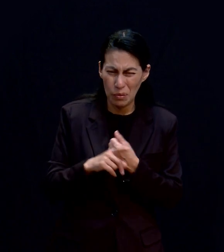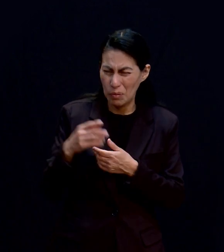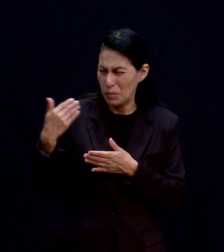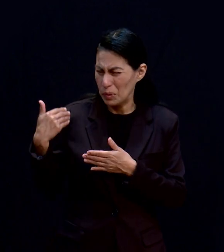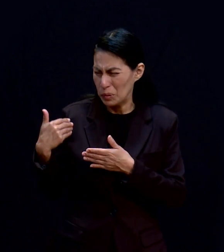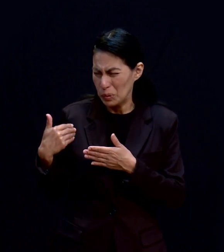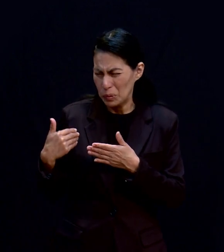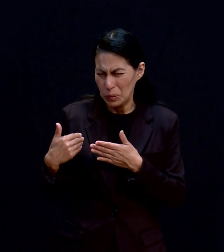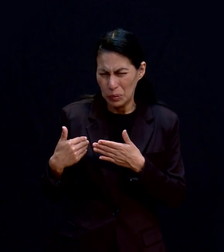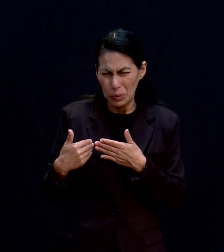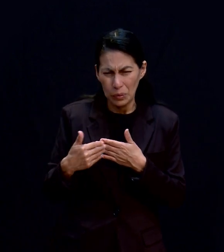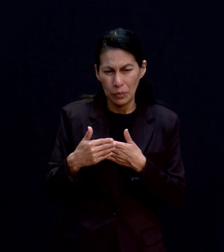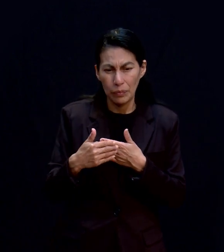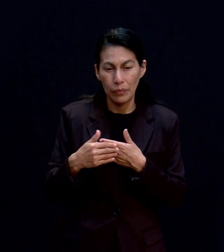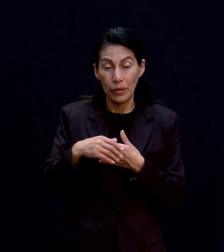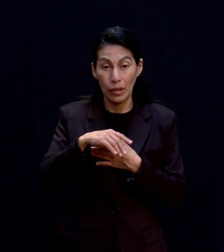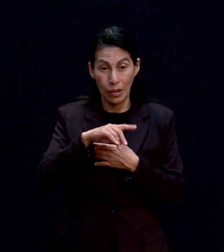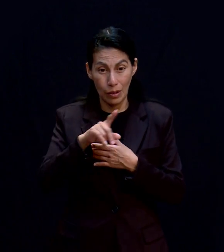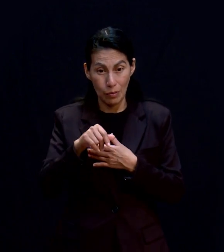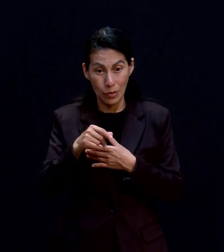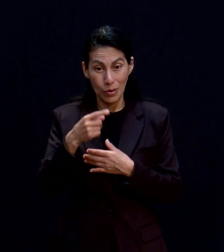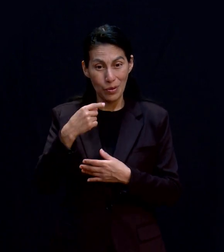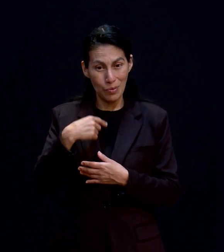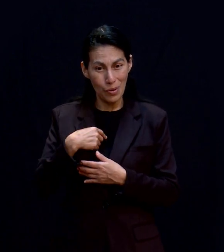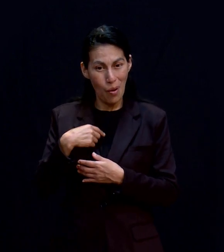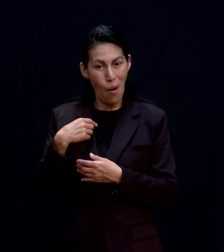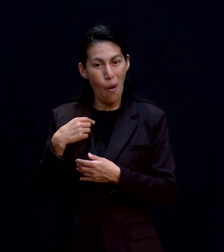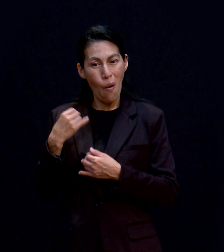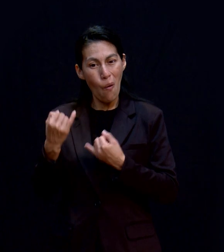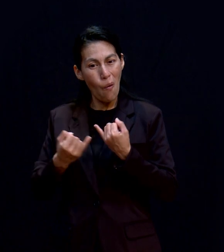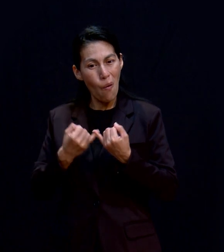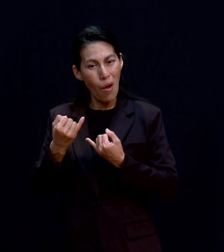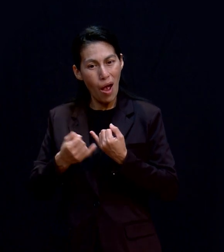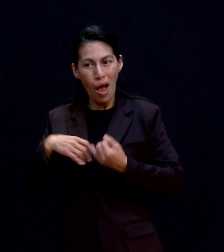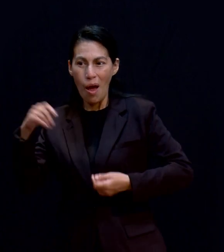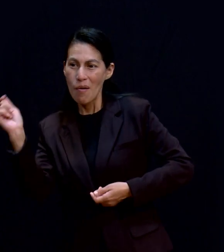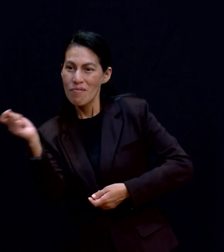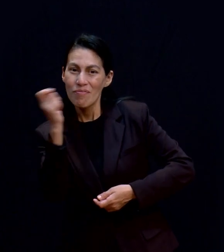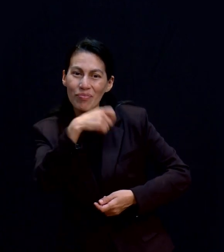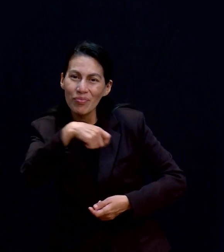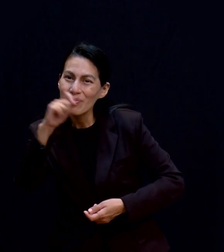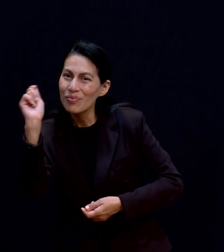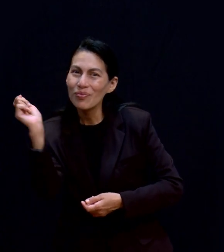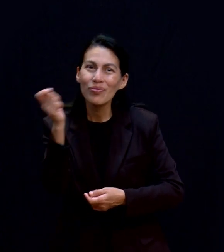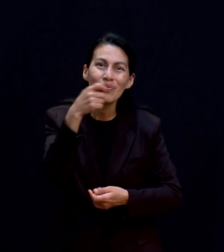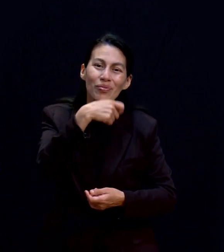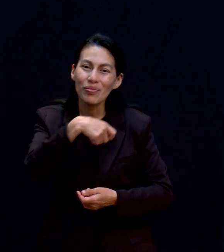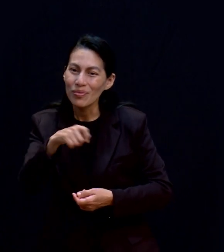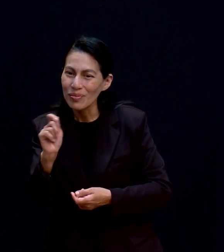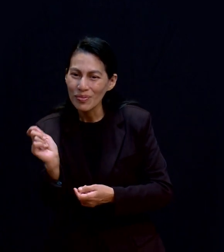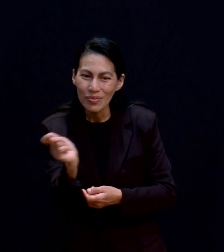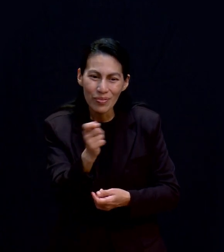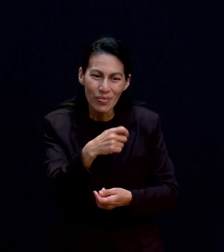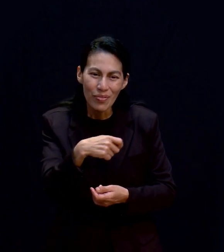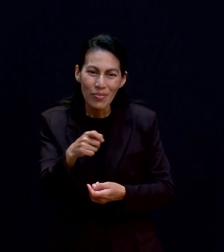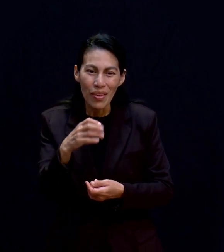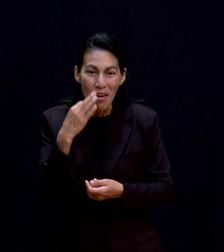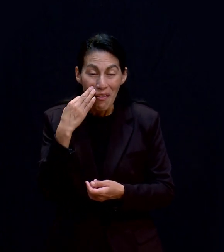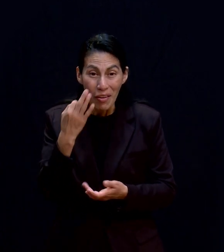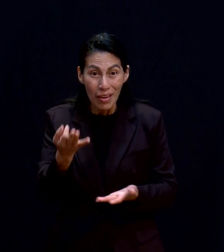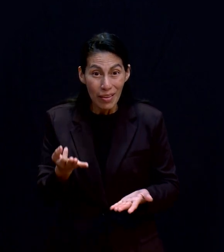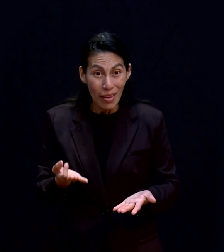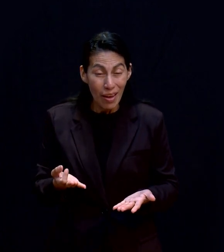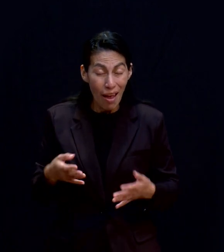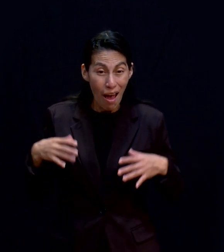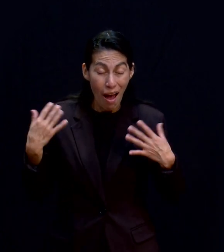años terminó jugando conmigo al ping pong imagínense imágenes de nada más que